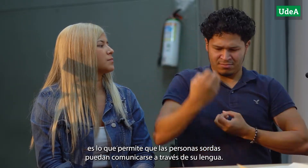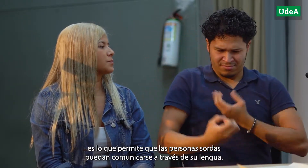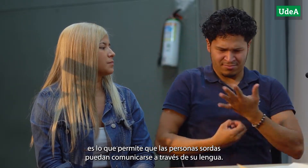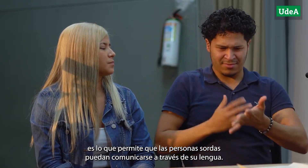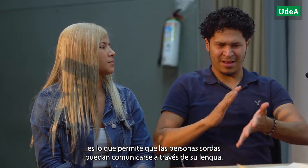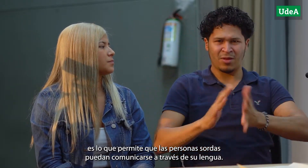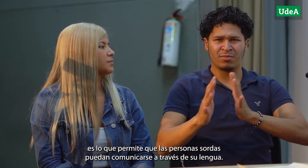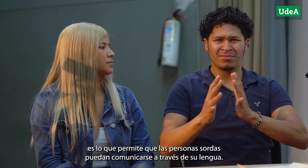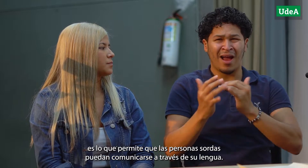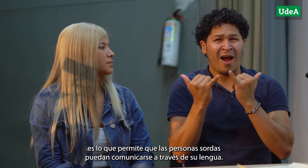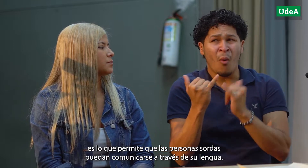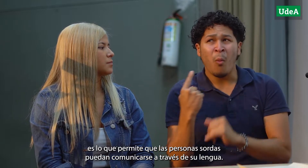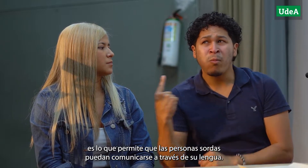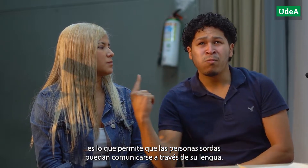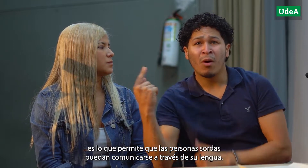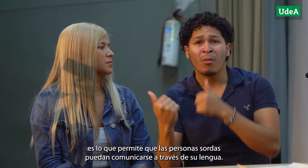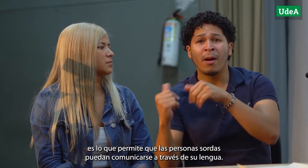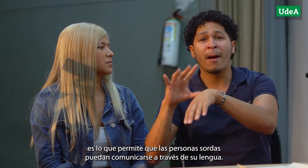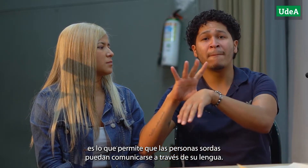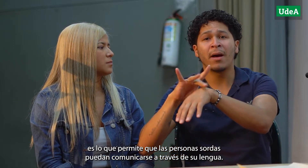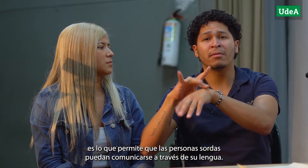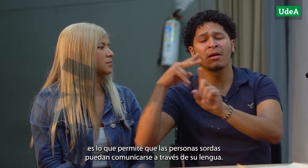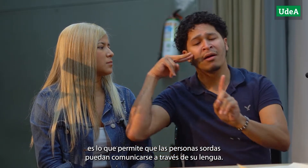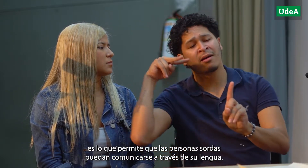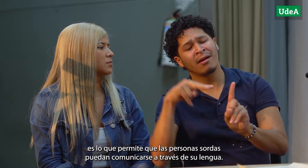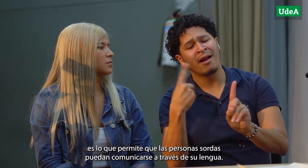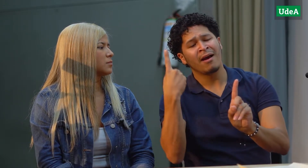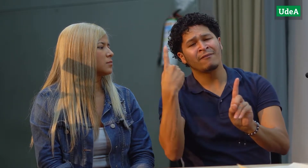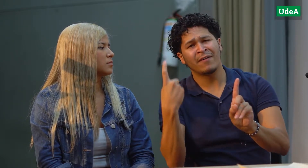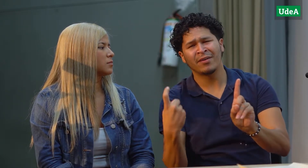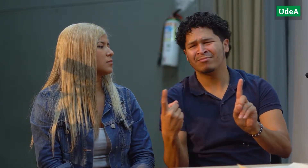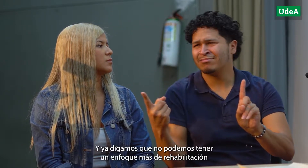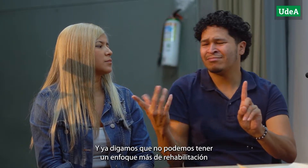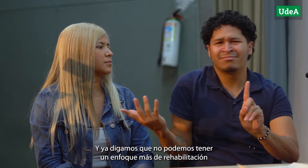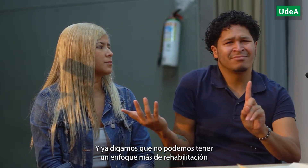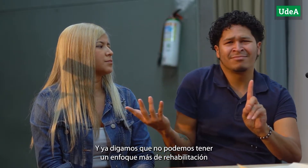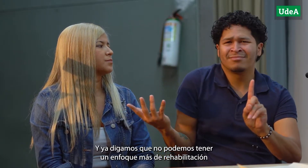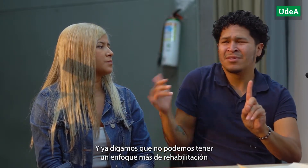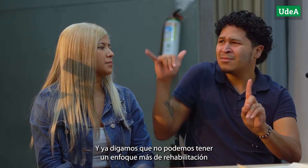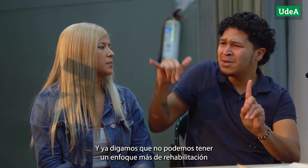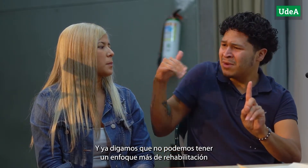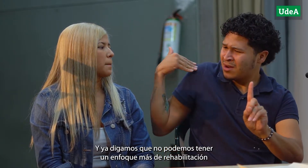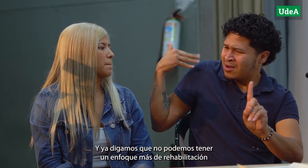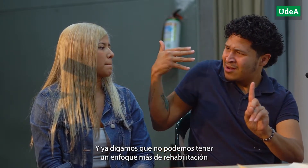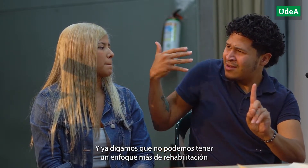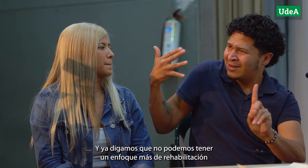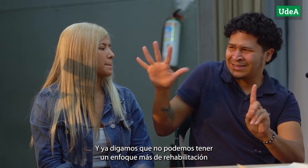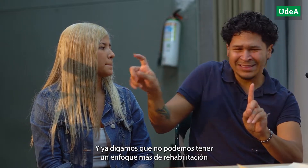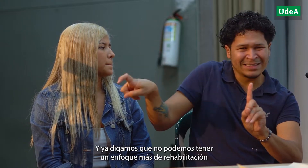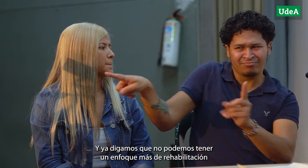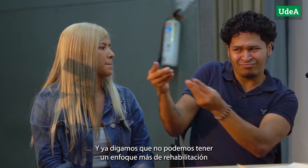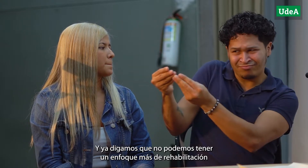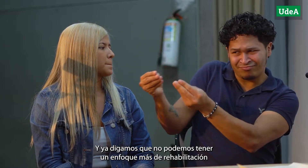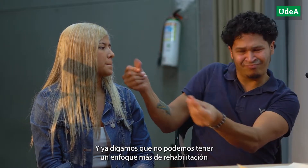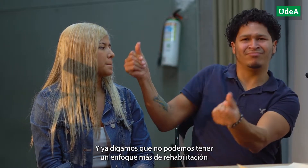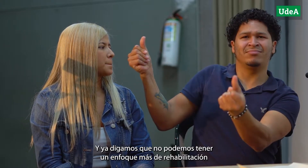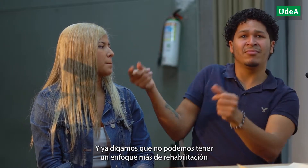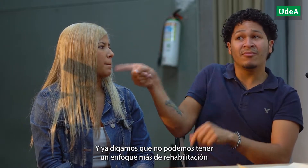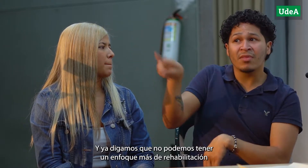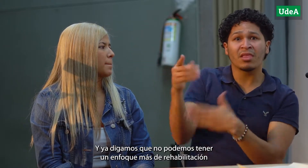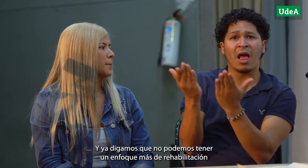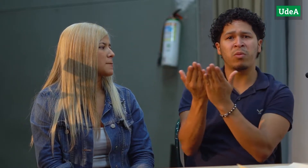que las personas sordas puedan comunicarse a través de su lengua. Y ya digamos que no podemos tener un enfoque